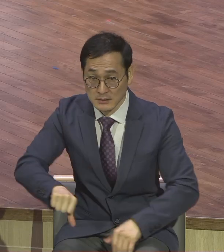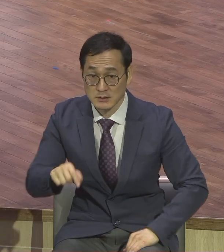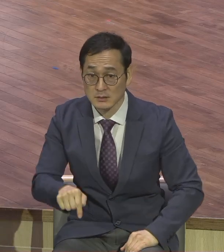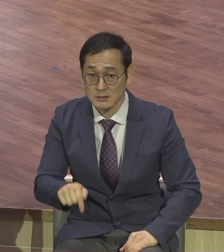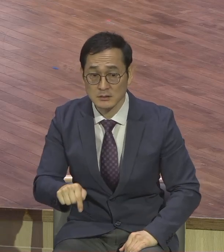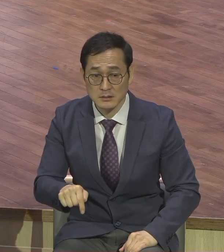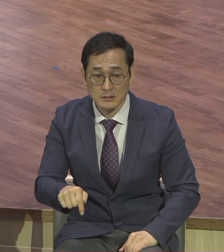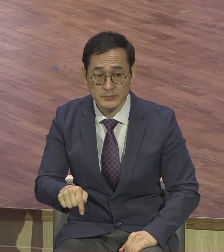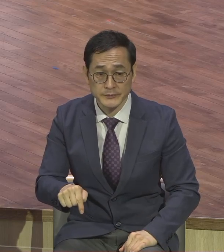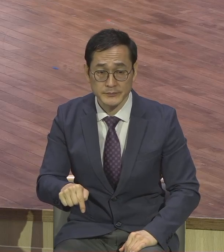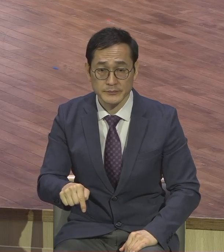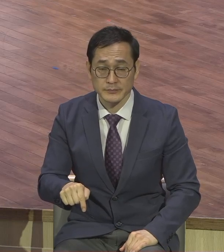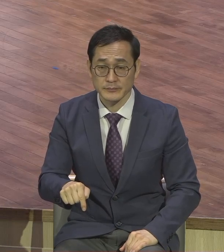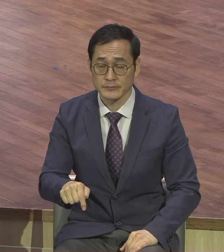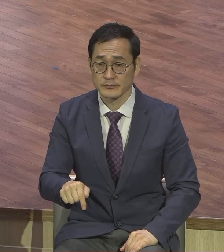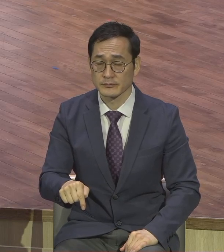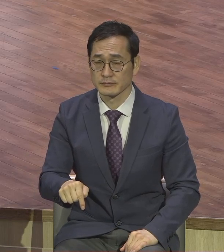없으시니까